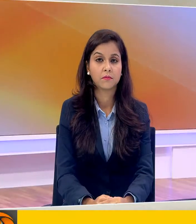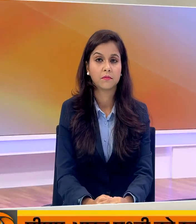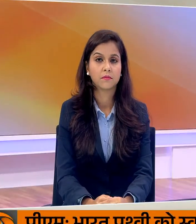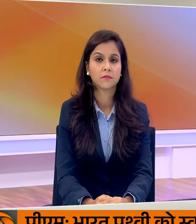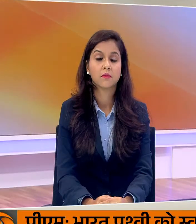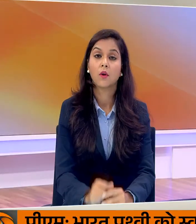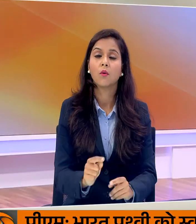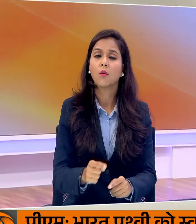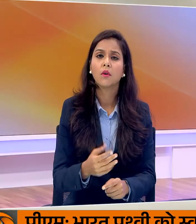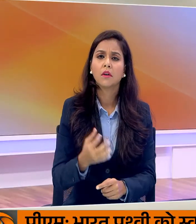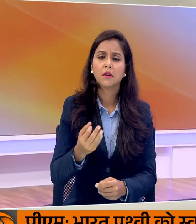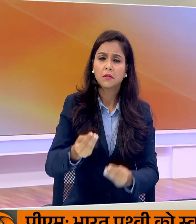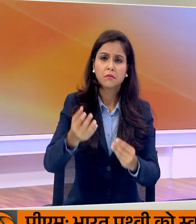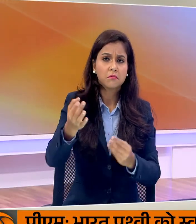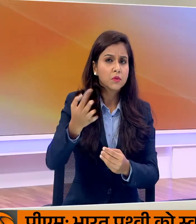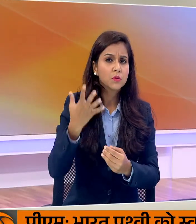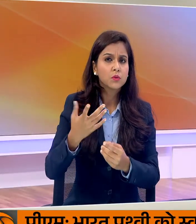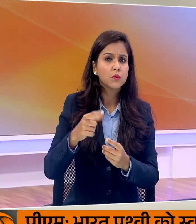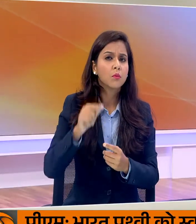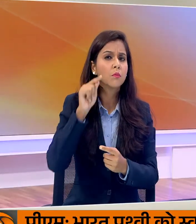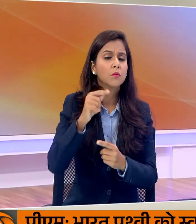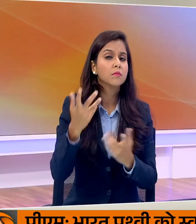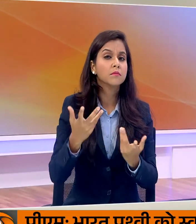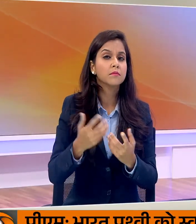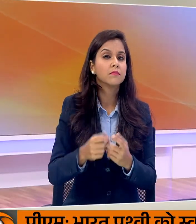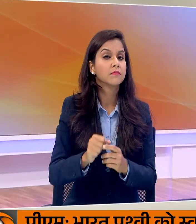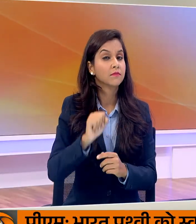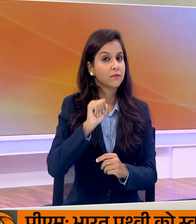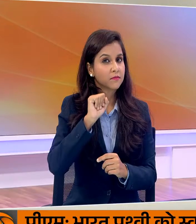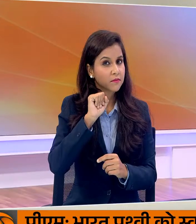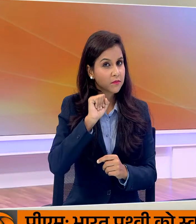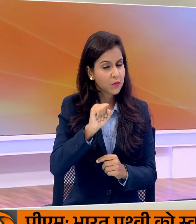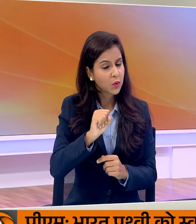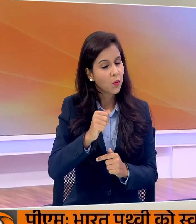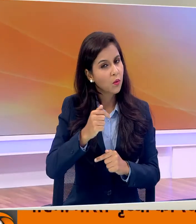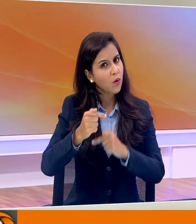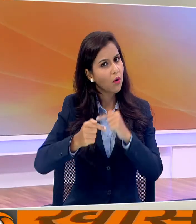और वो एक ऐसी प्रेरणा जो कालजयी बन गई,